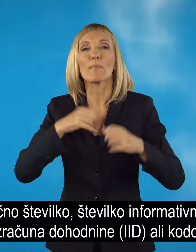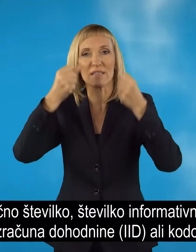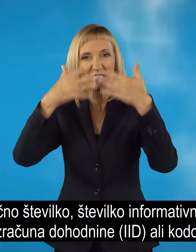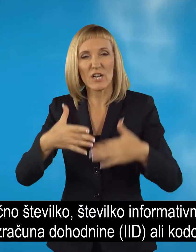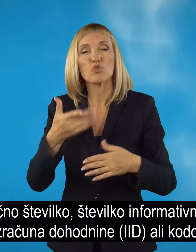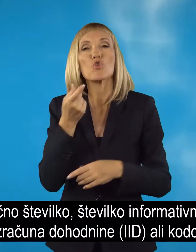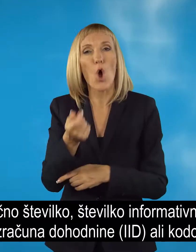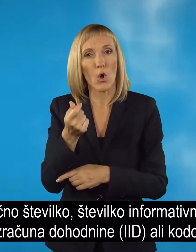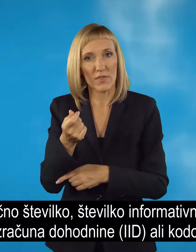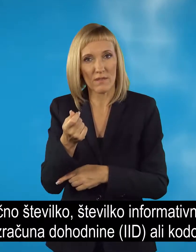informativnega izračuna dohodnine,